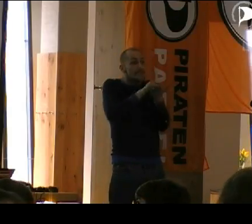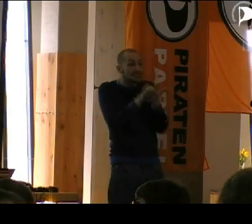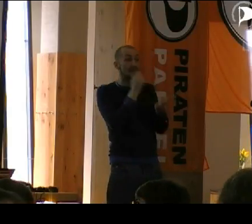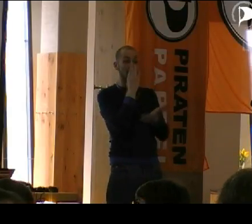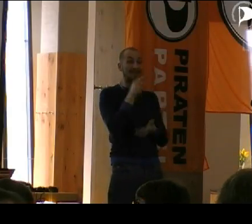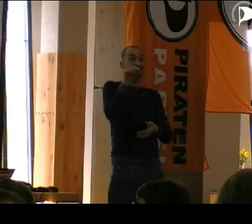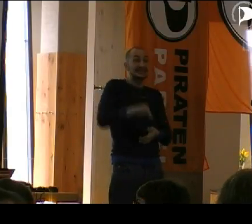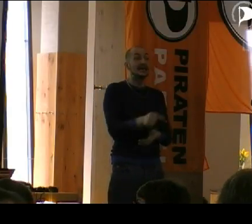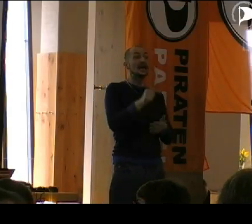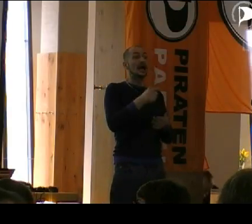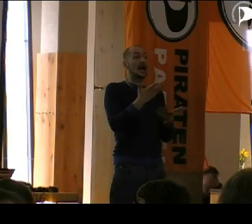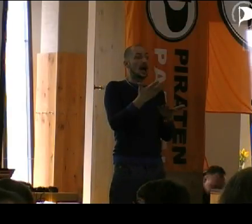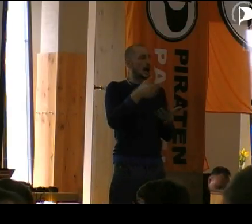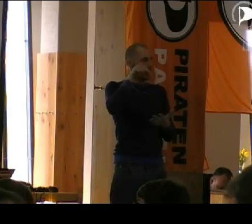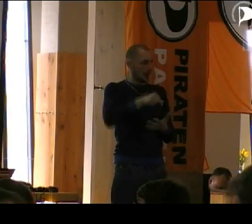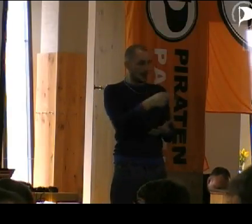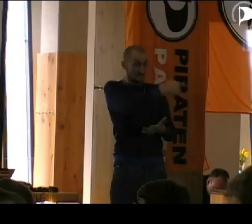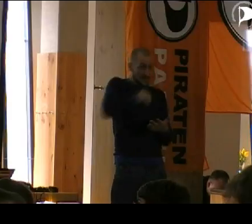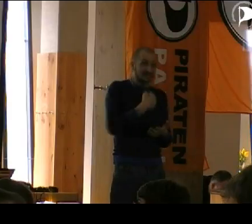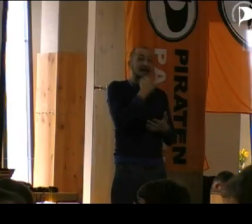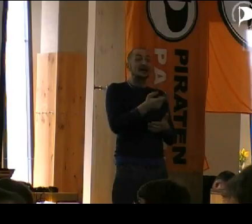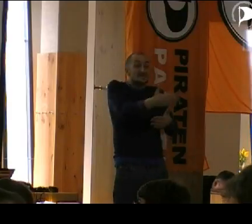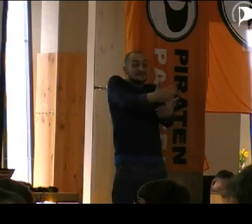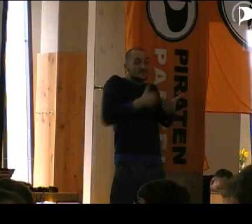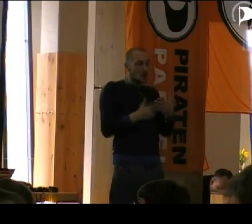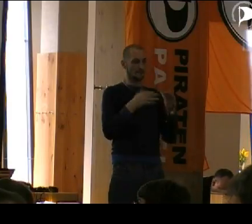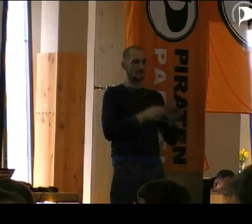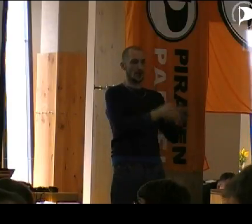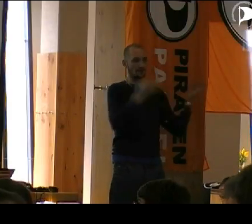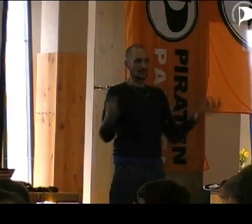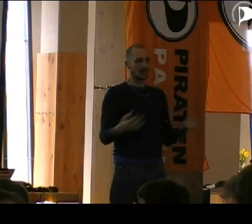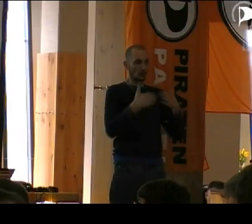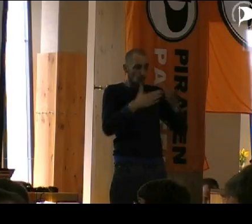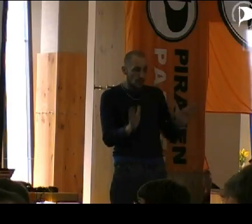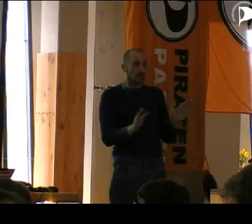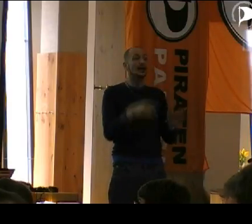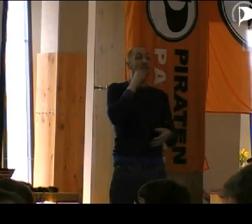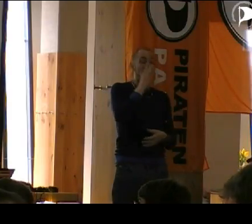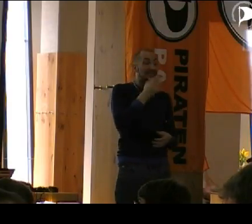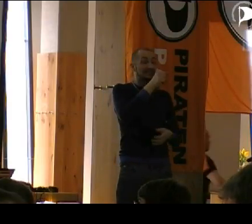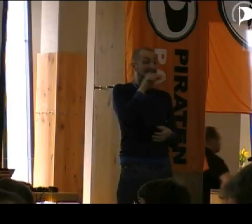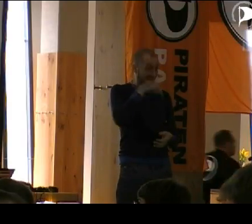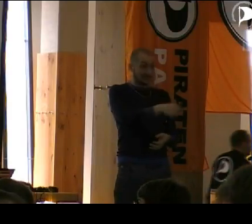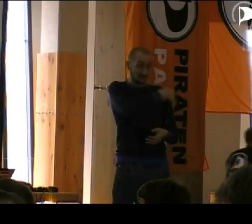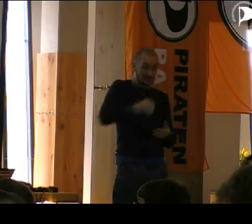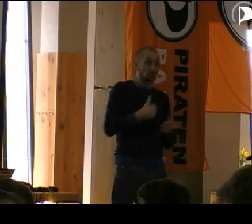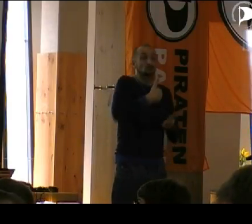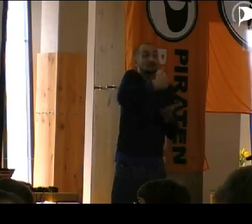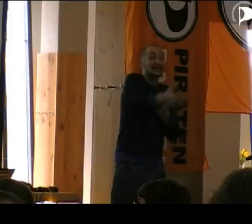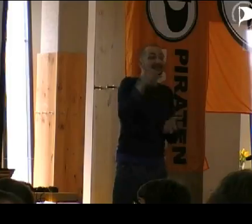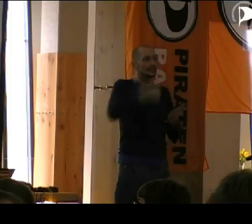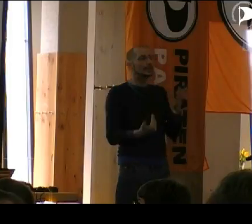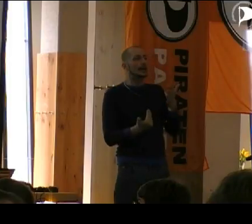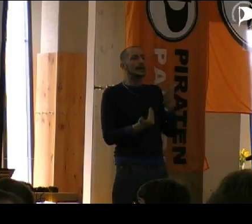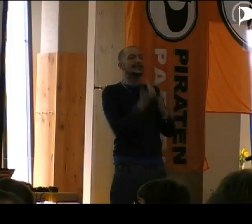bevor es entsteht er selbst ging auf die preisniveaus durch die medien heißt es nicht zu spät lösung setzt news generieren geschaffen